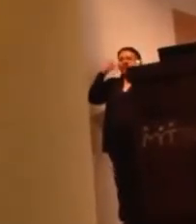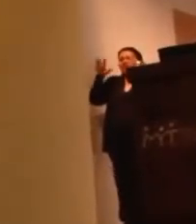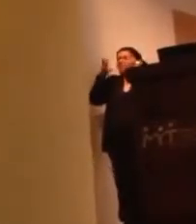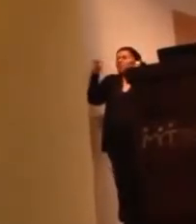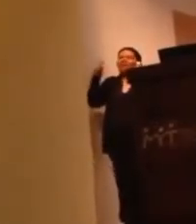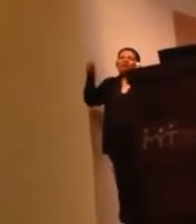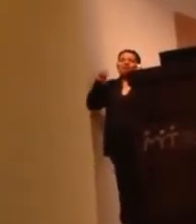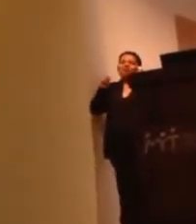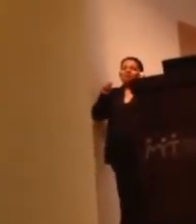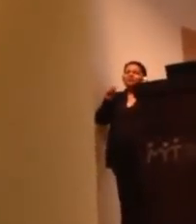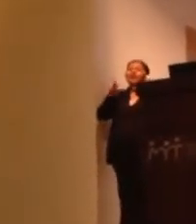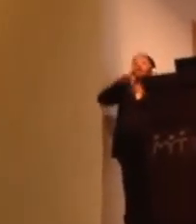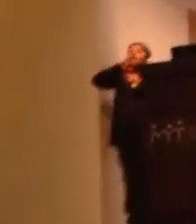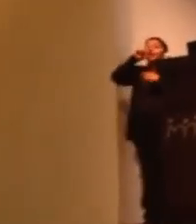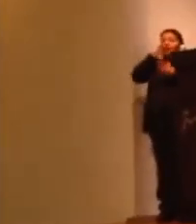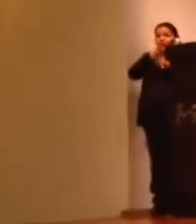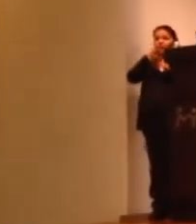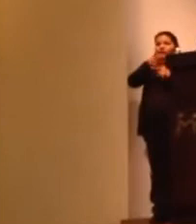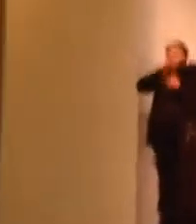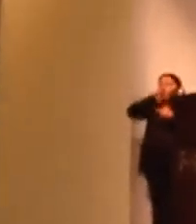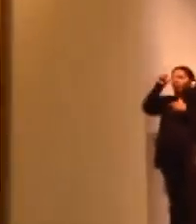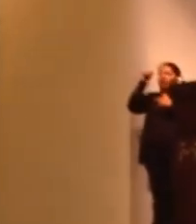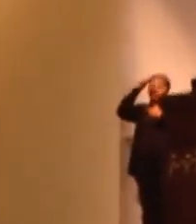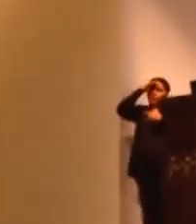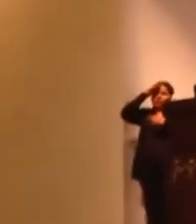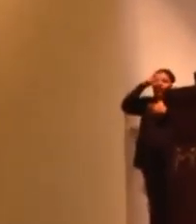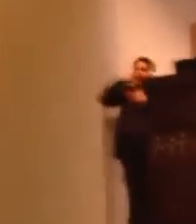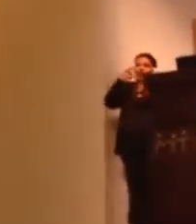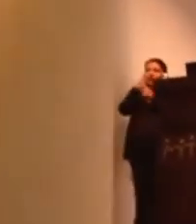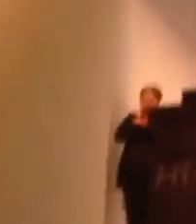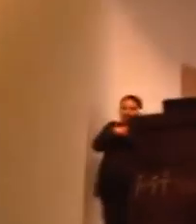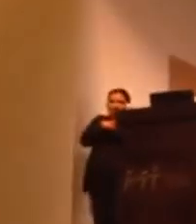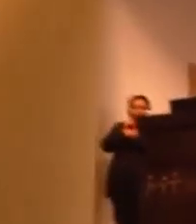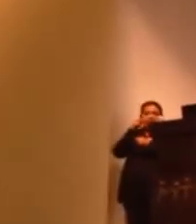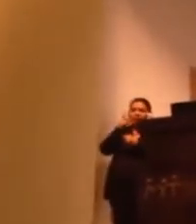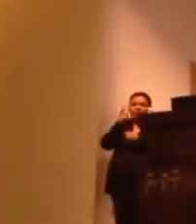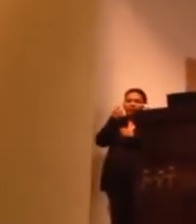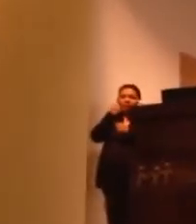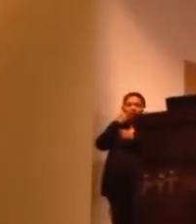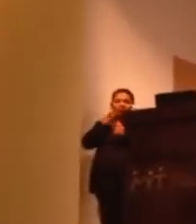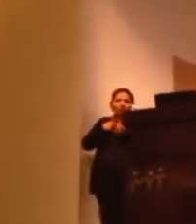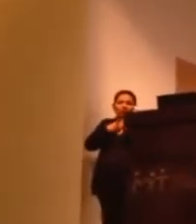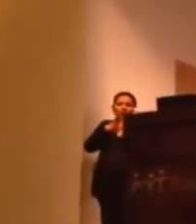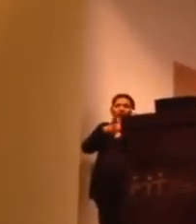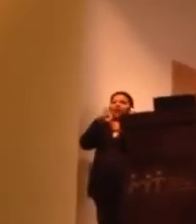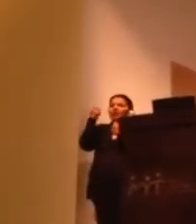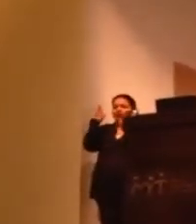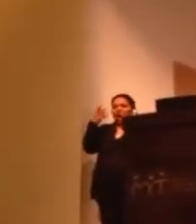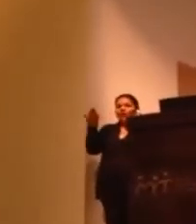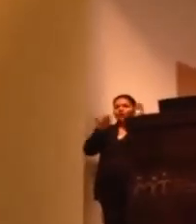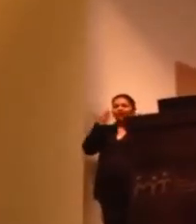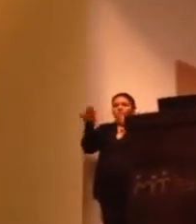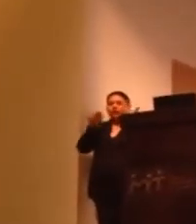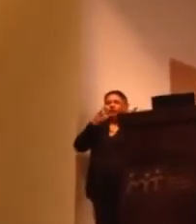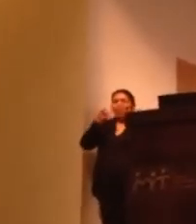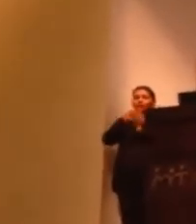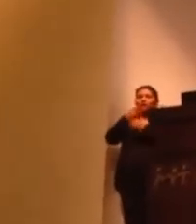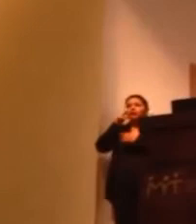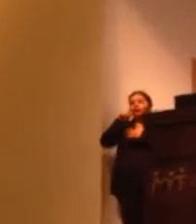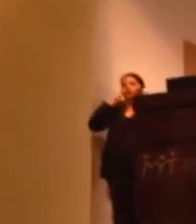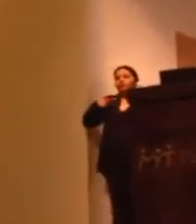importar. Y efectivamente, también hemos visto en algunos estudios de personas que tienen